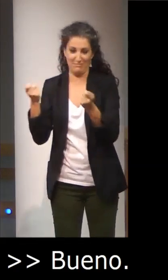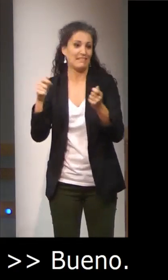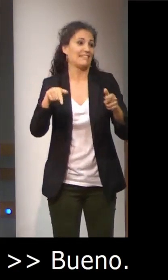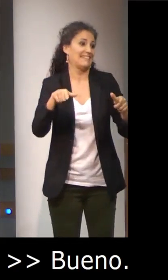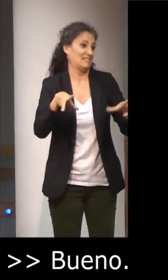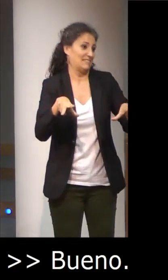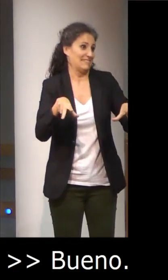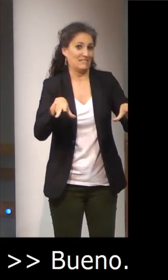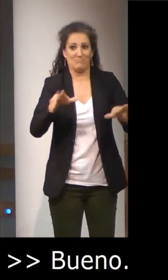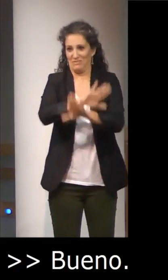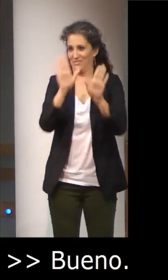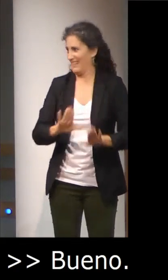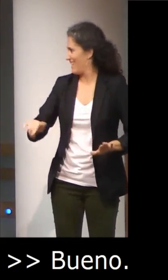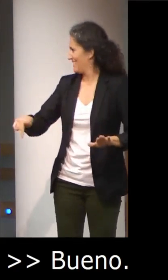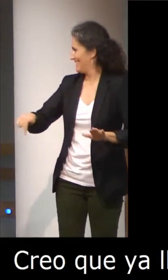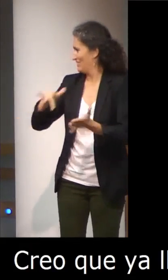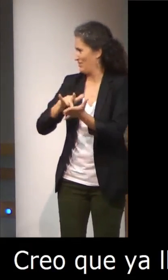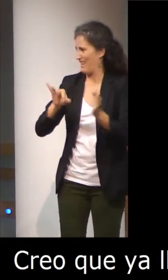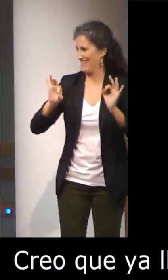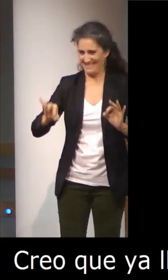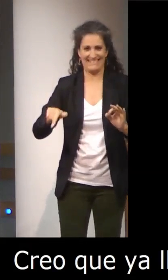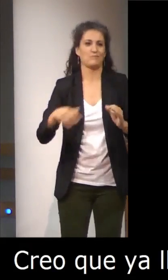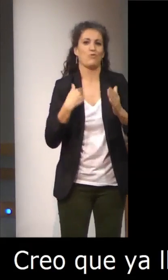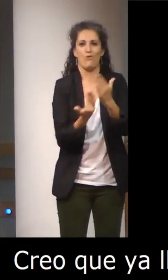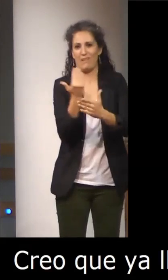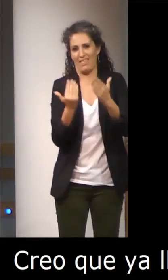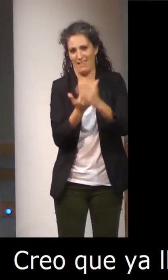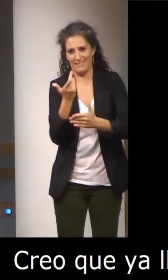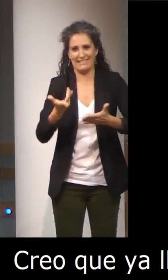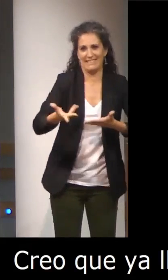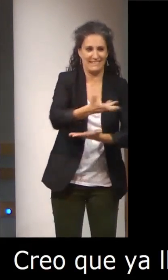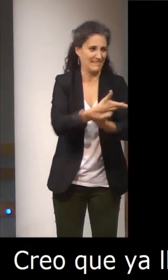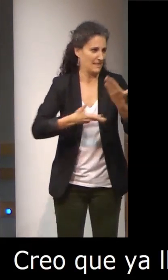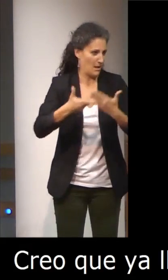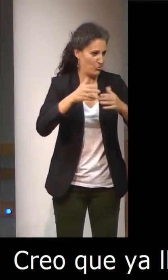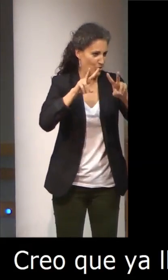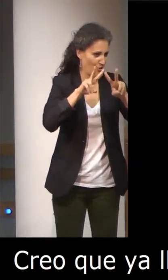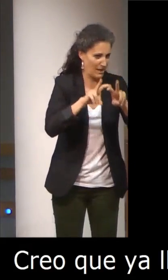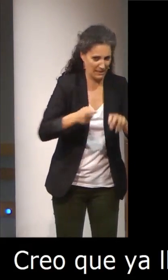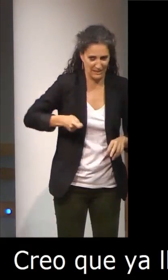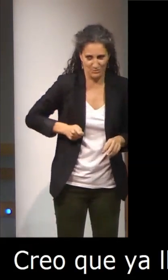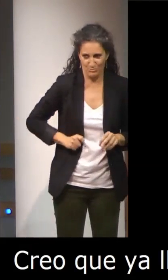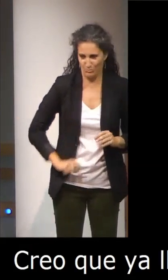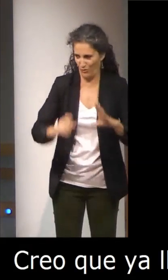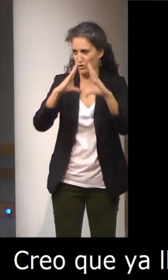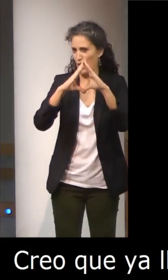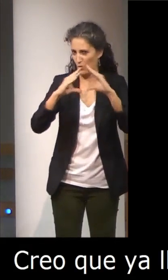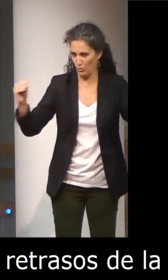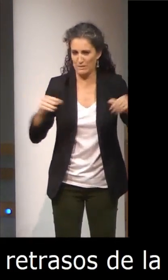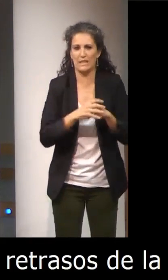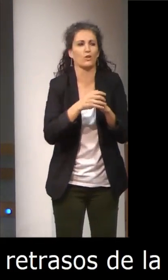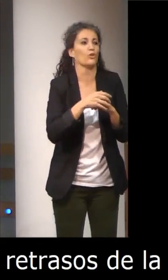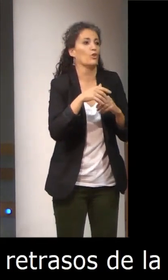por la tarde hemos sabido controlar los tiempos y nos queda ya finalizar esta jornada de intercambio y análisis